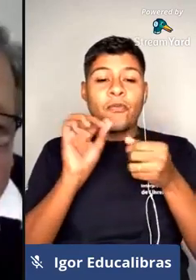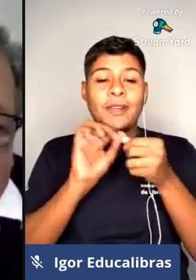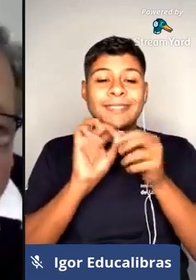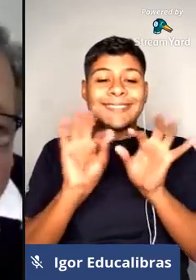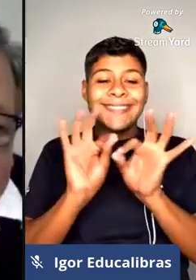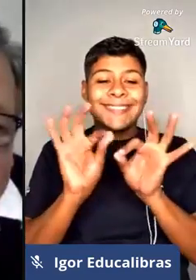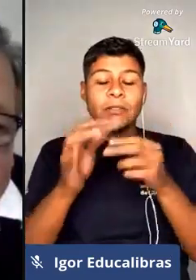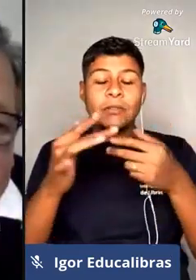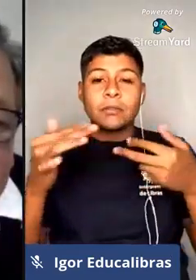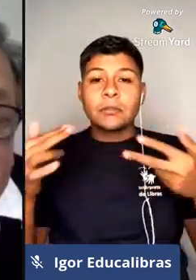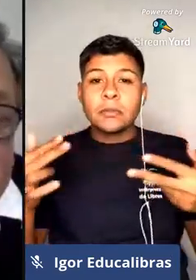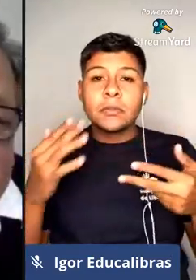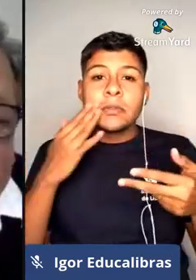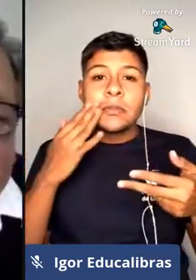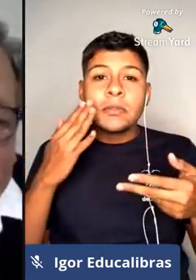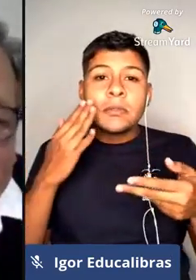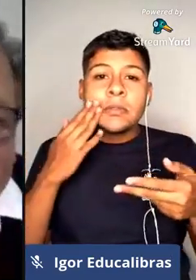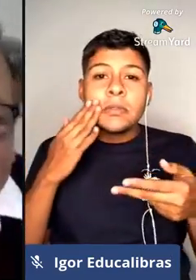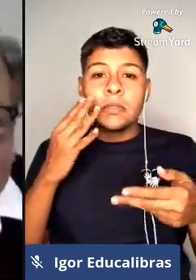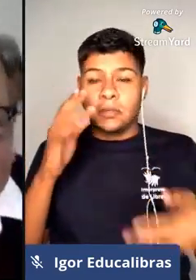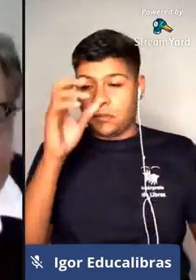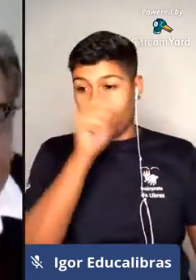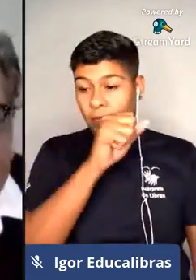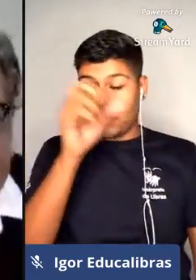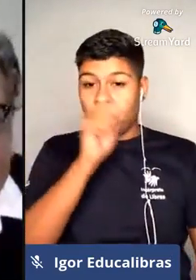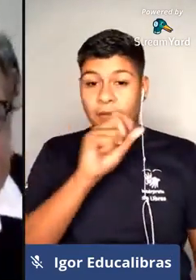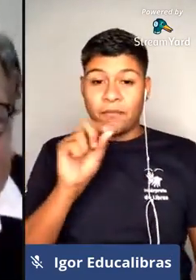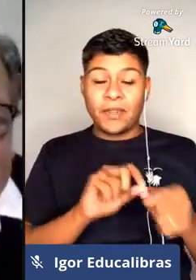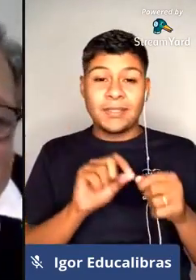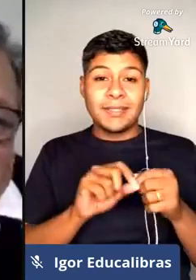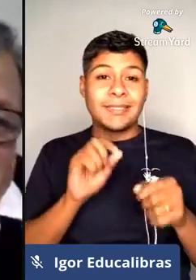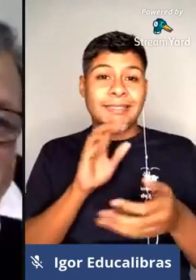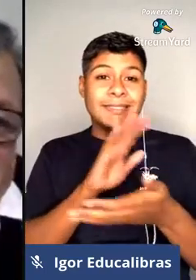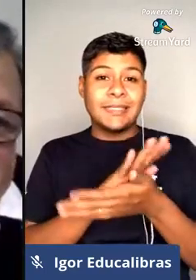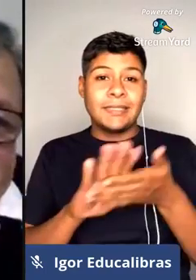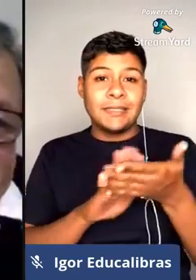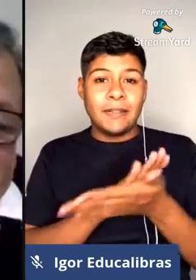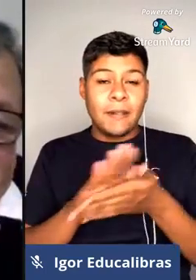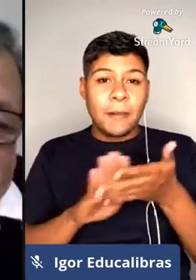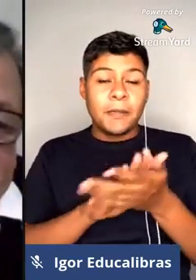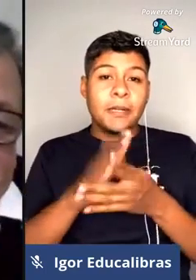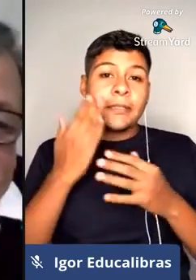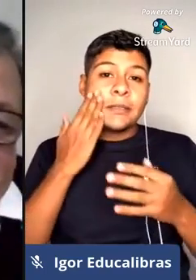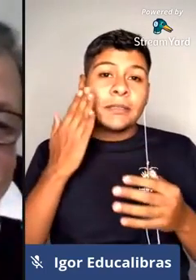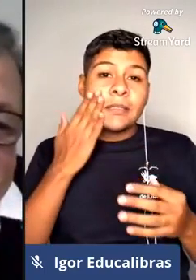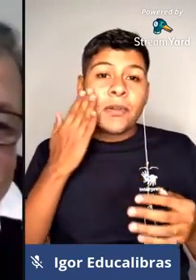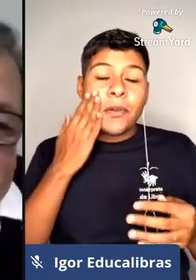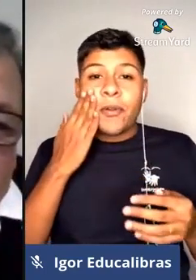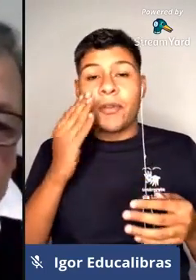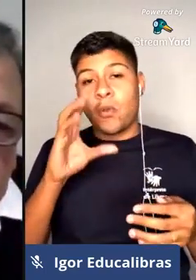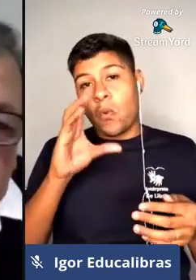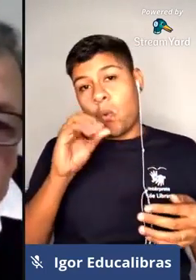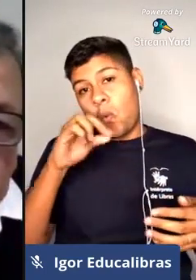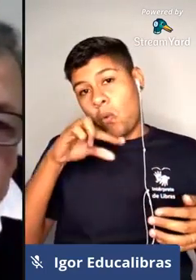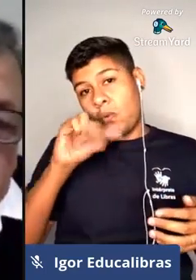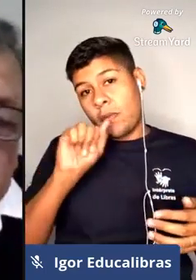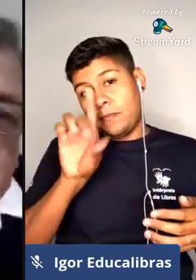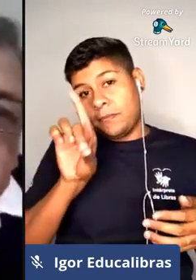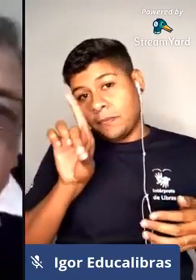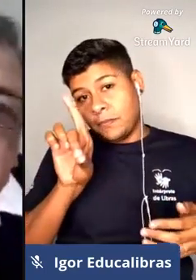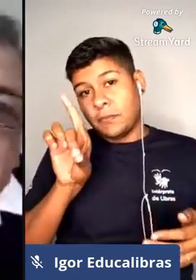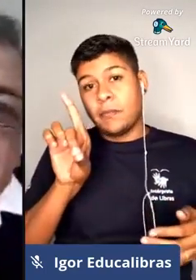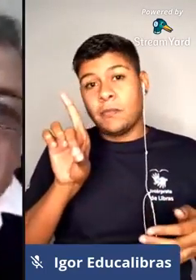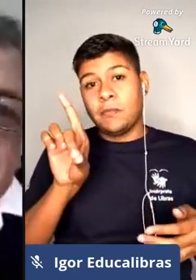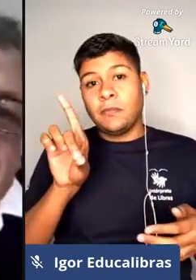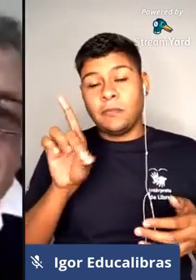coisas, né? A gente aprende a não fazer. É impressionante como o CONAD